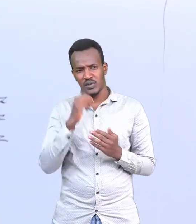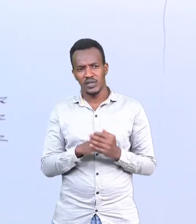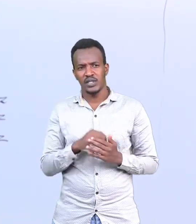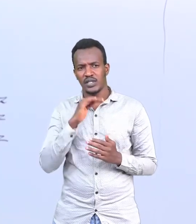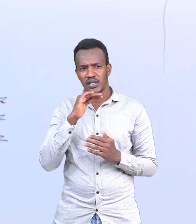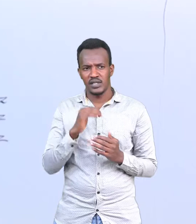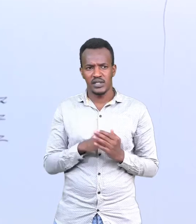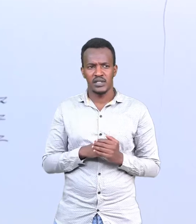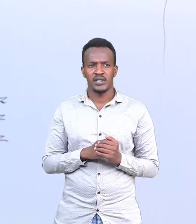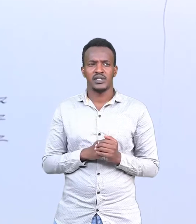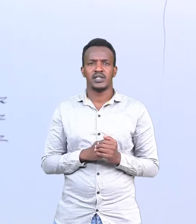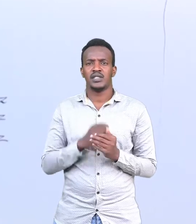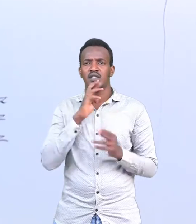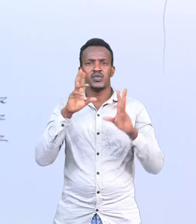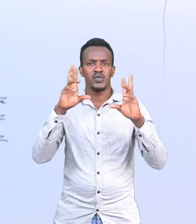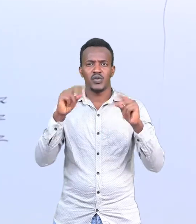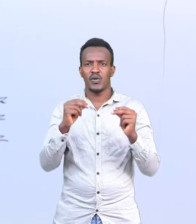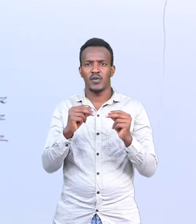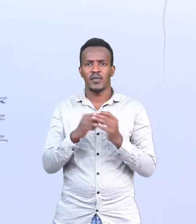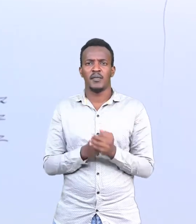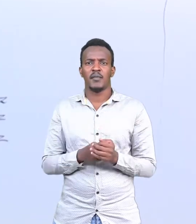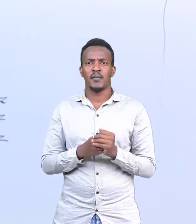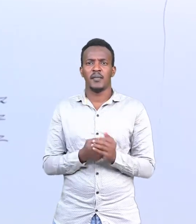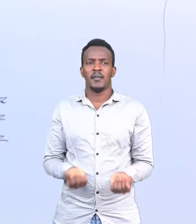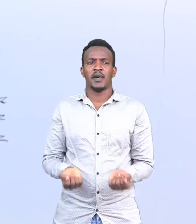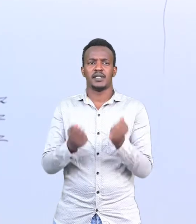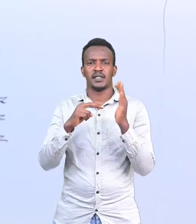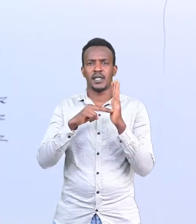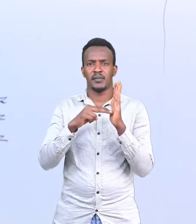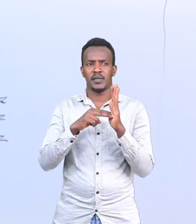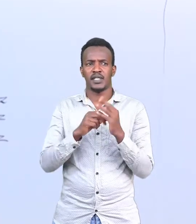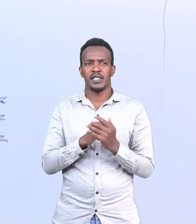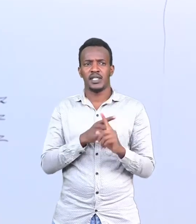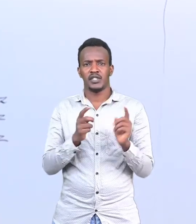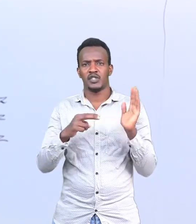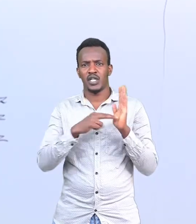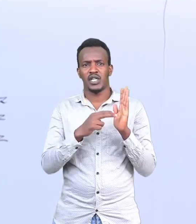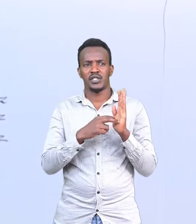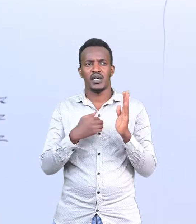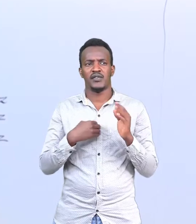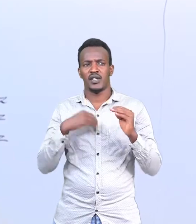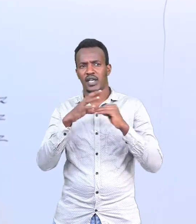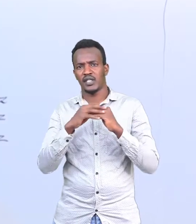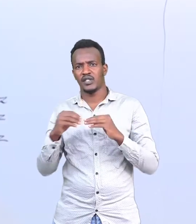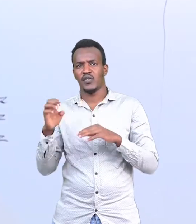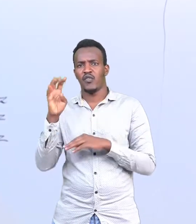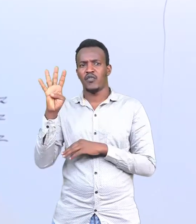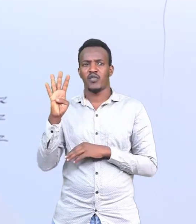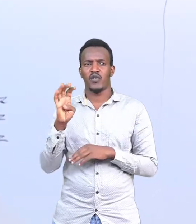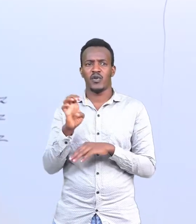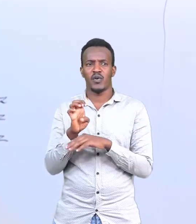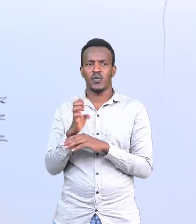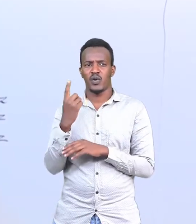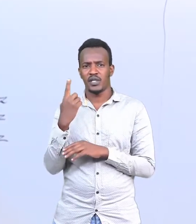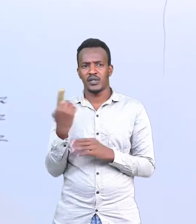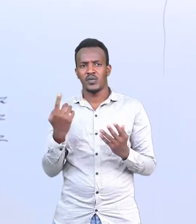waxaad tiraahdaa shayga aan mass number lahayn charge-kiisu laakiin negative 1 u yahay muxuu ahaa waxay jiray laba shay markaas waxa weeyaan wada laha labadaas number